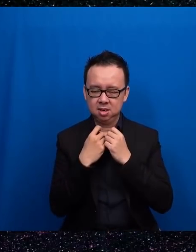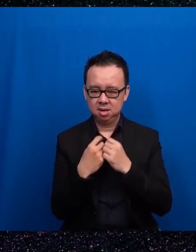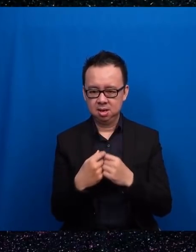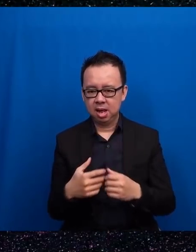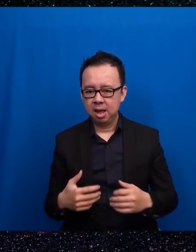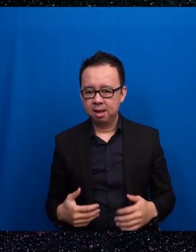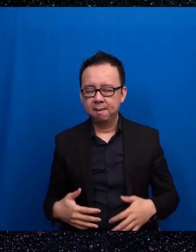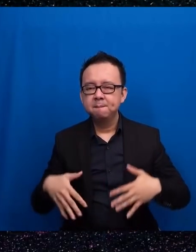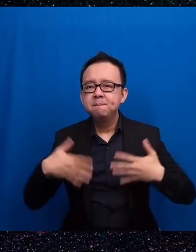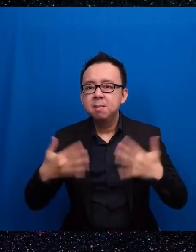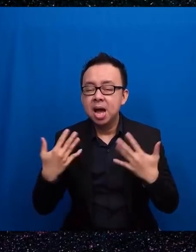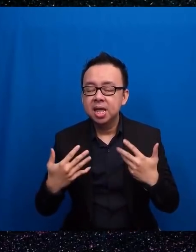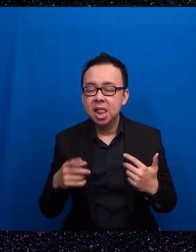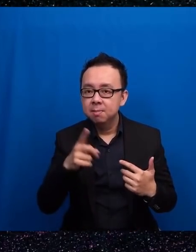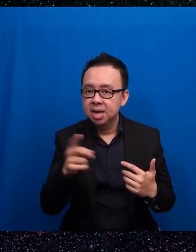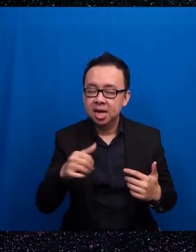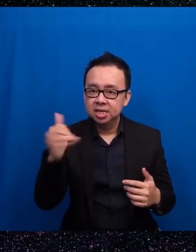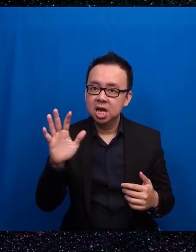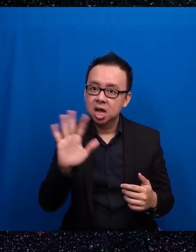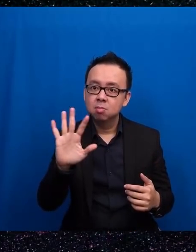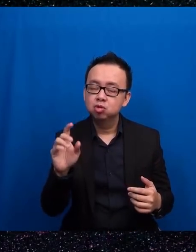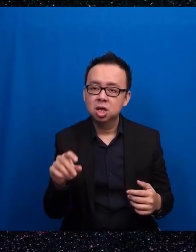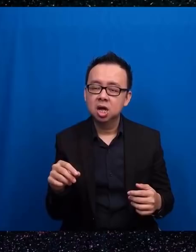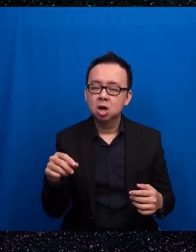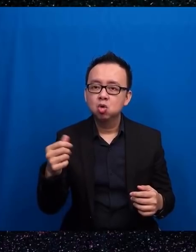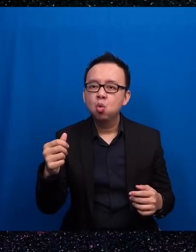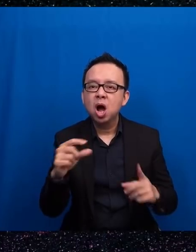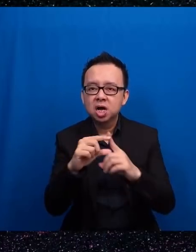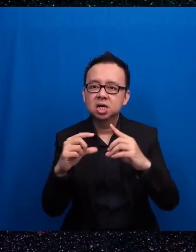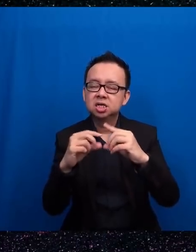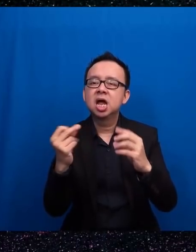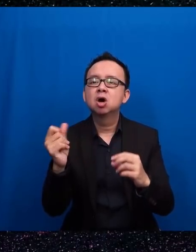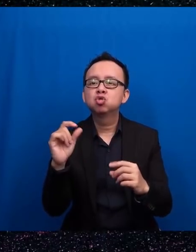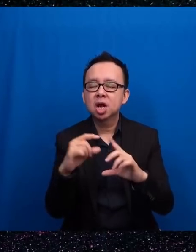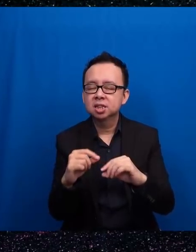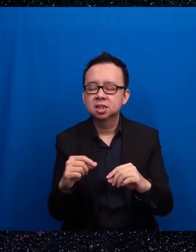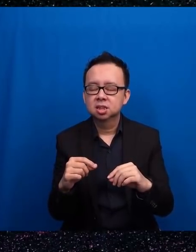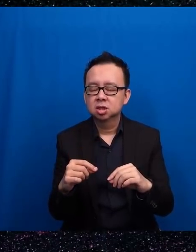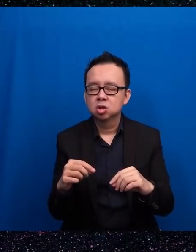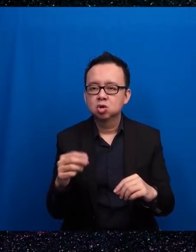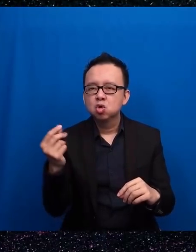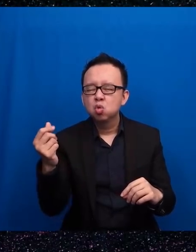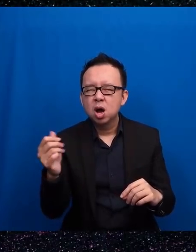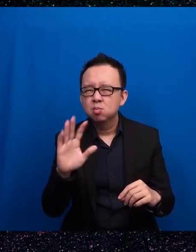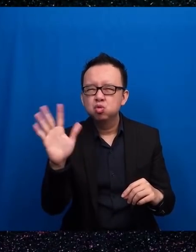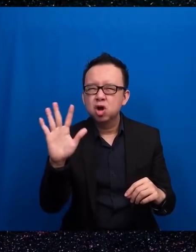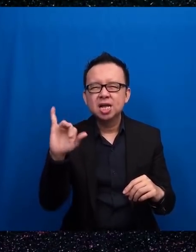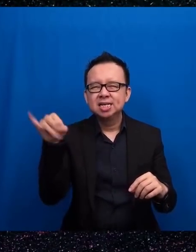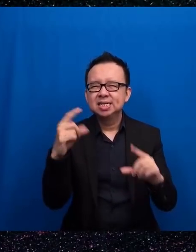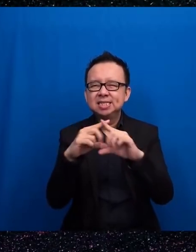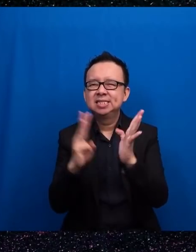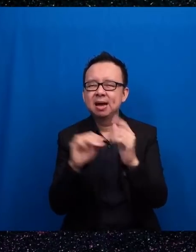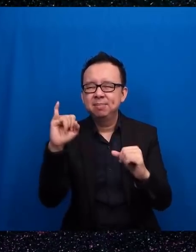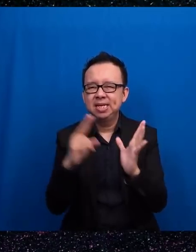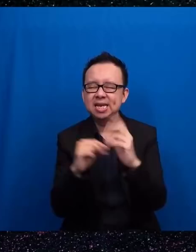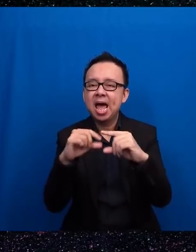Berbahagialah mereka bukan yang punya emergency fund. Karena ternyata uang bukanlah jaminan untuk masih bisa